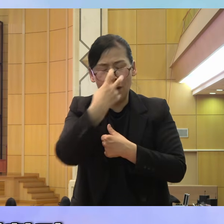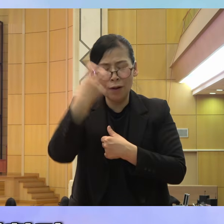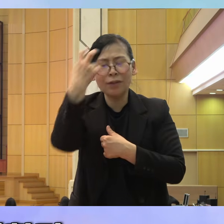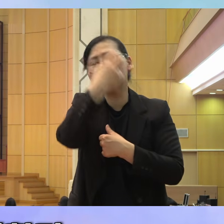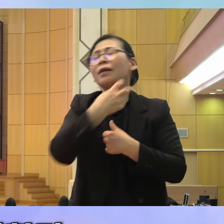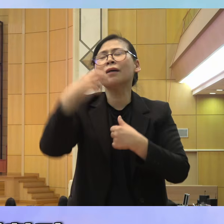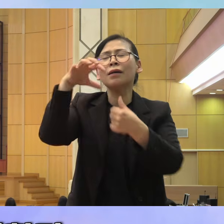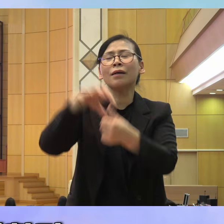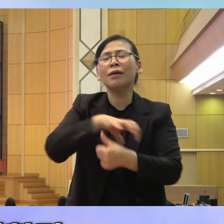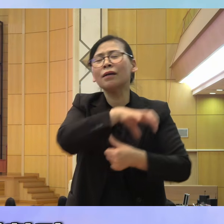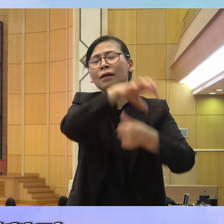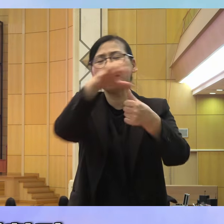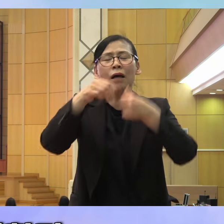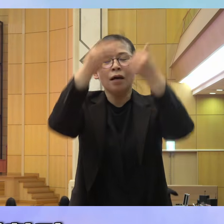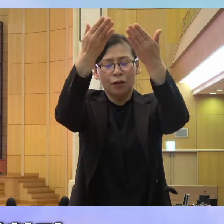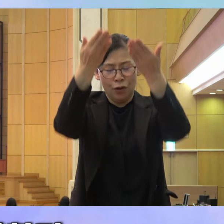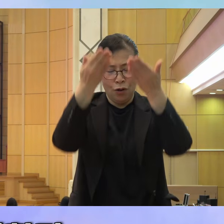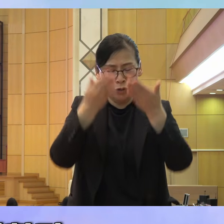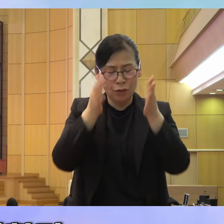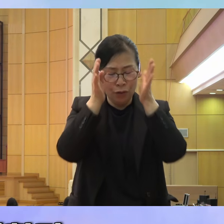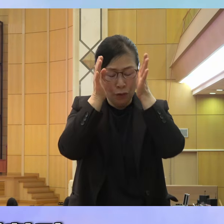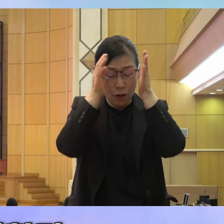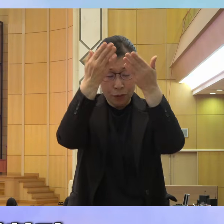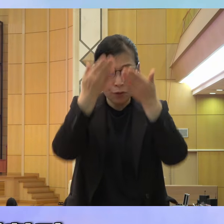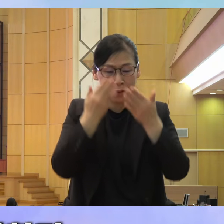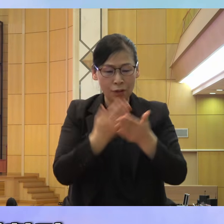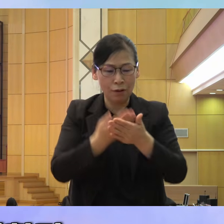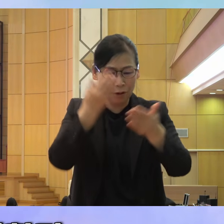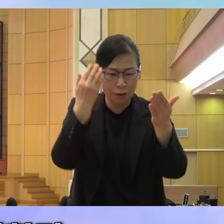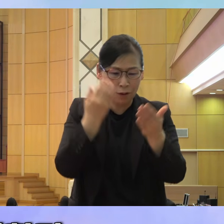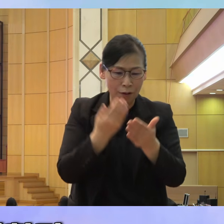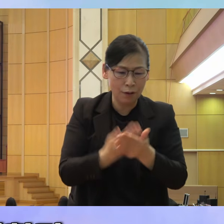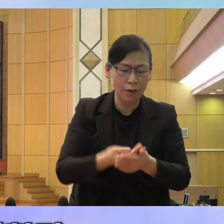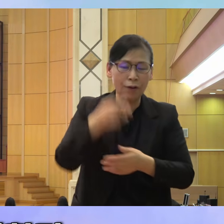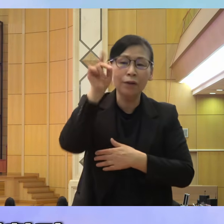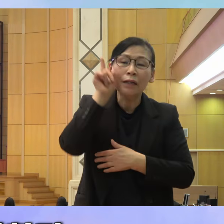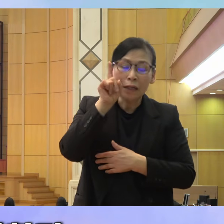주여 지켜 주옵소서.